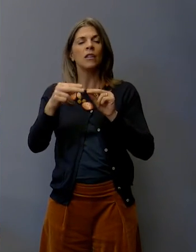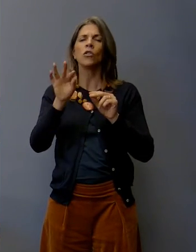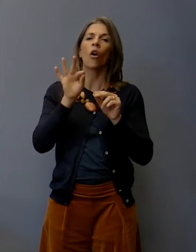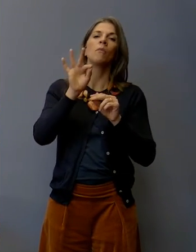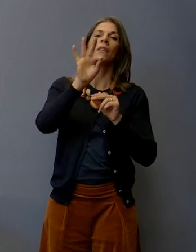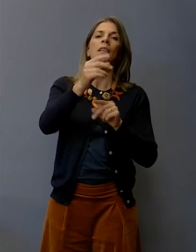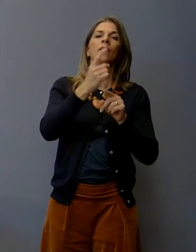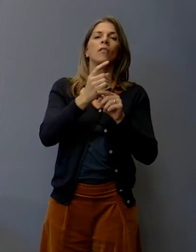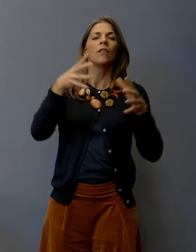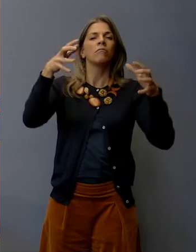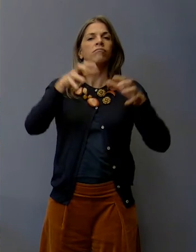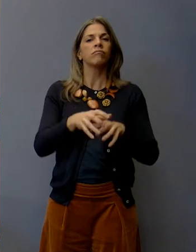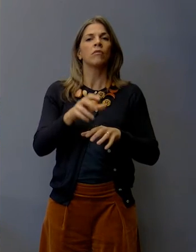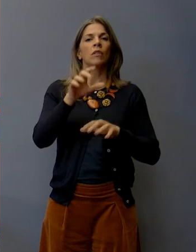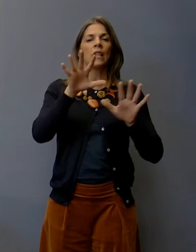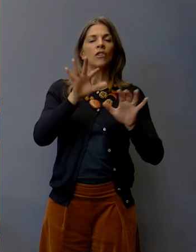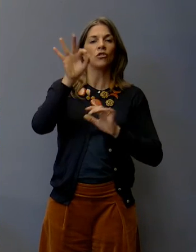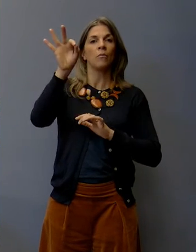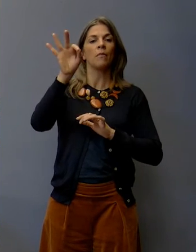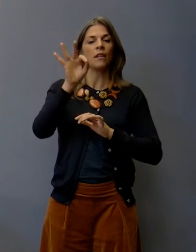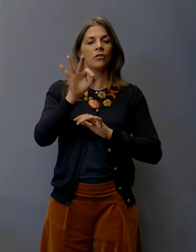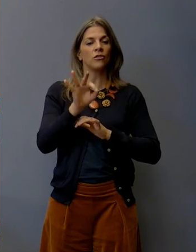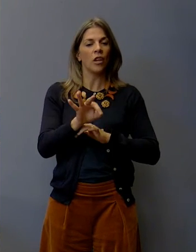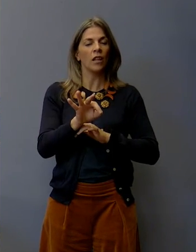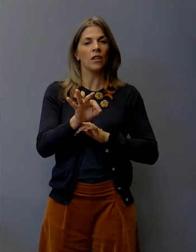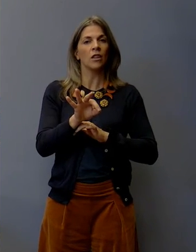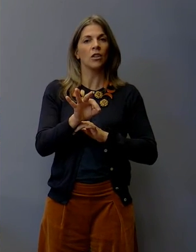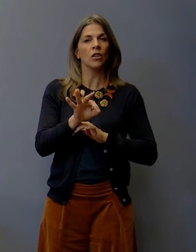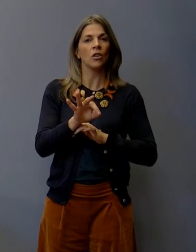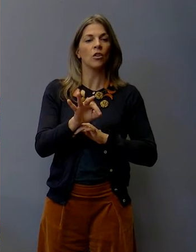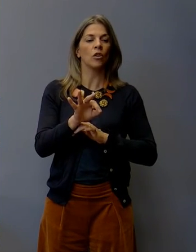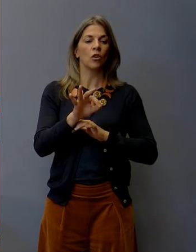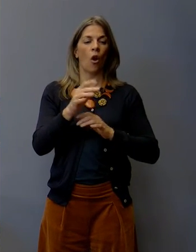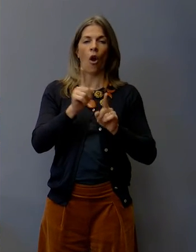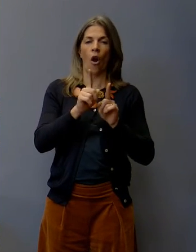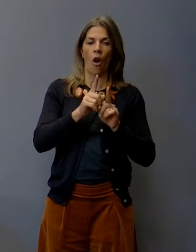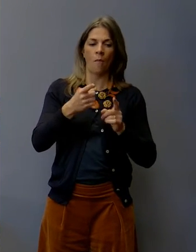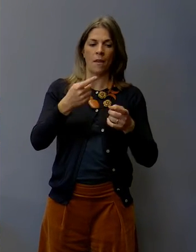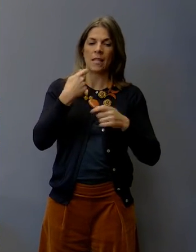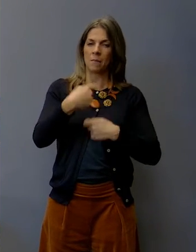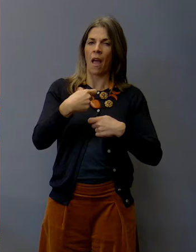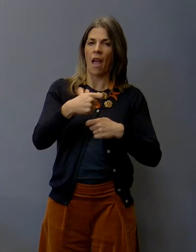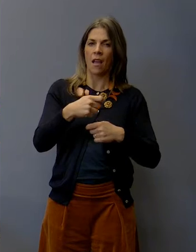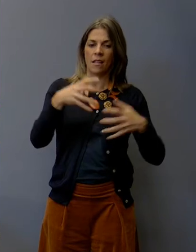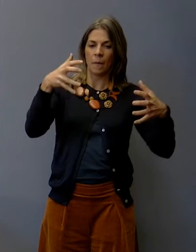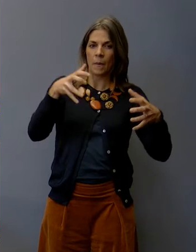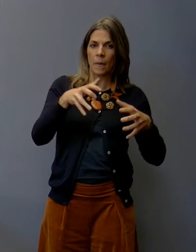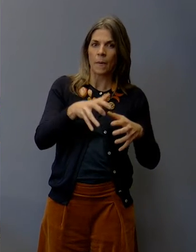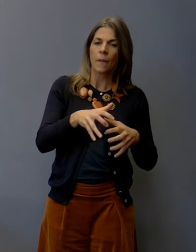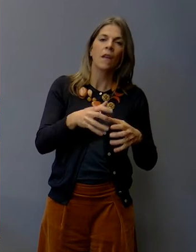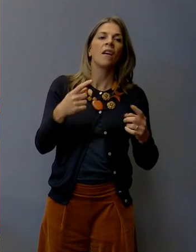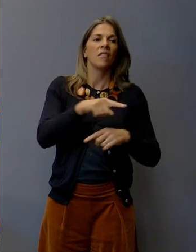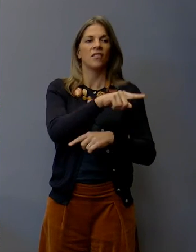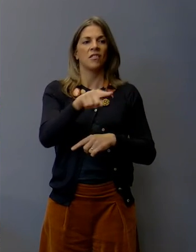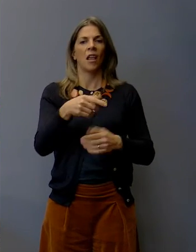12 milioni e oltre per dare un piccolo contentino ai municipi anche questo non fa che confermare naturalmente qual è la vostra visione